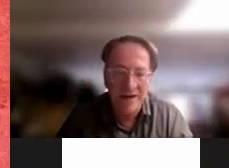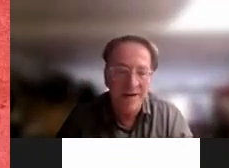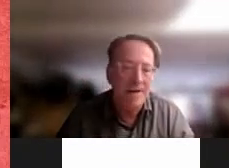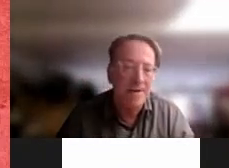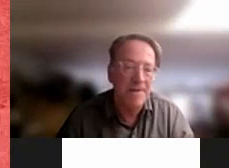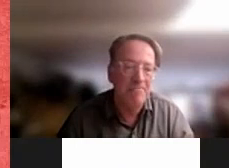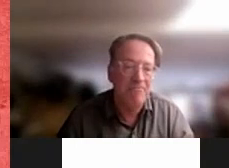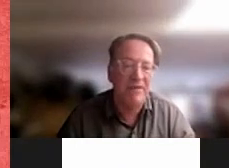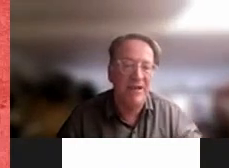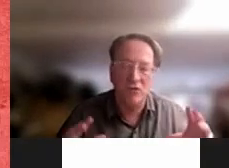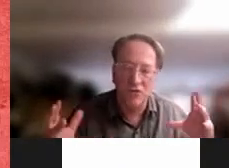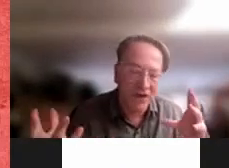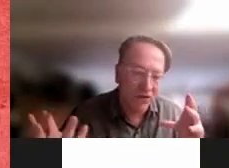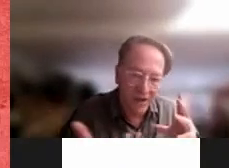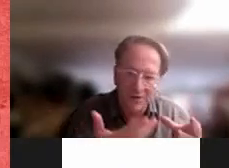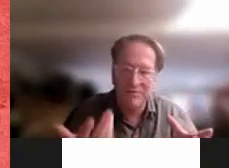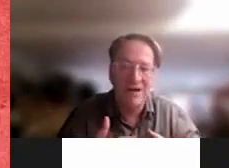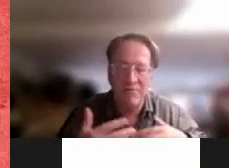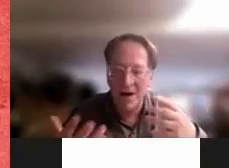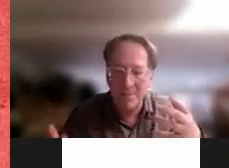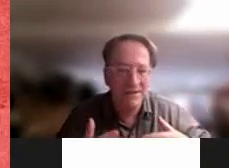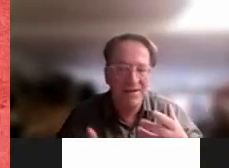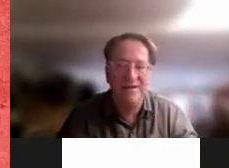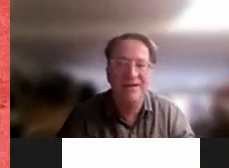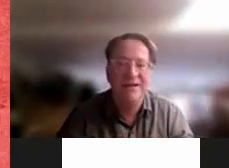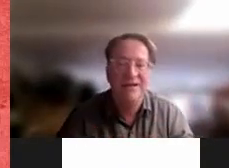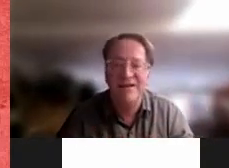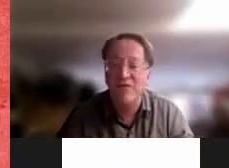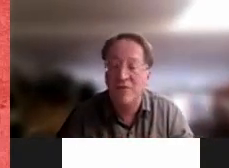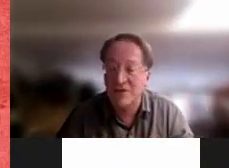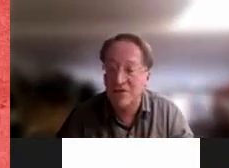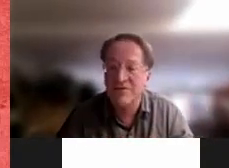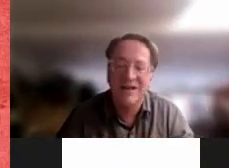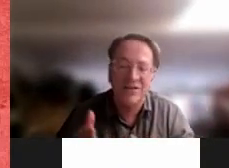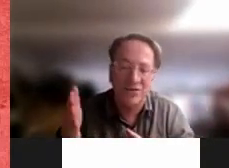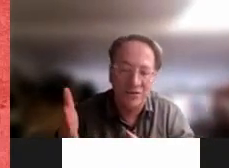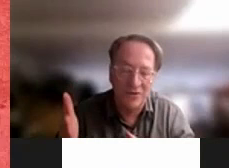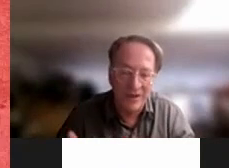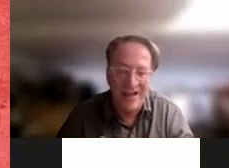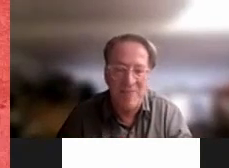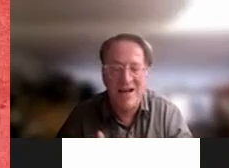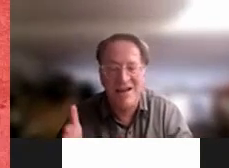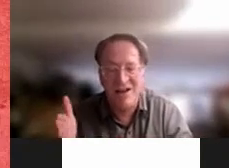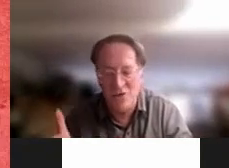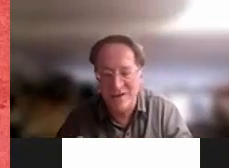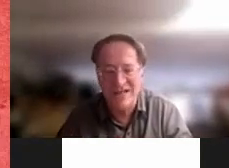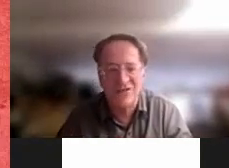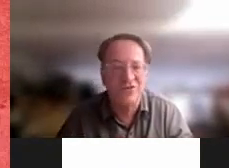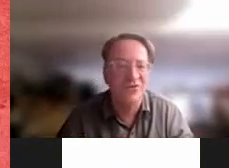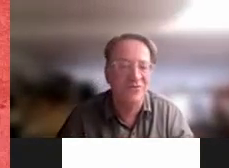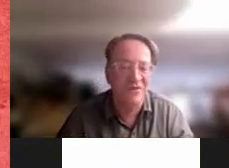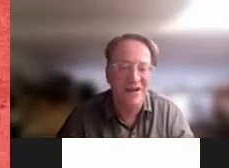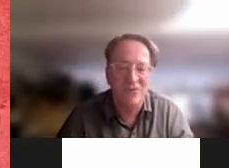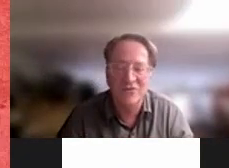colombiana. Tenemos un recorrido, hay mapas, hay información, tanto en braille como en